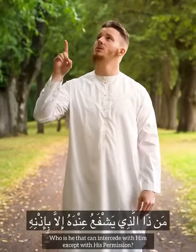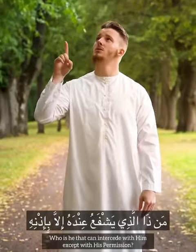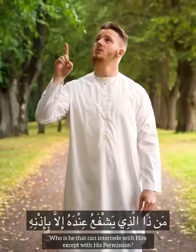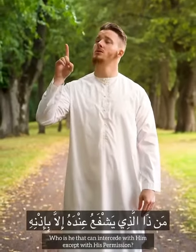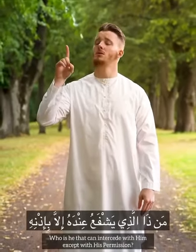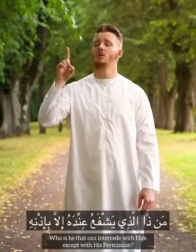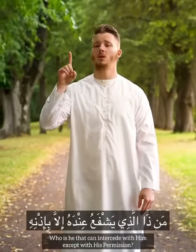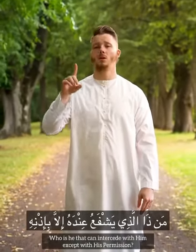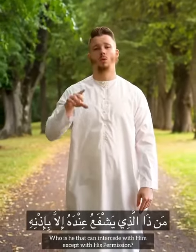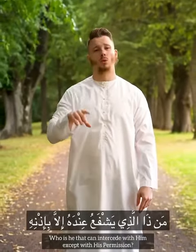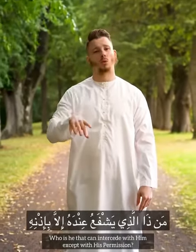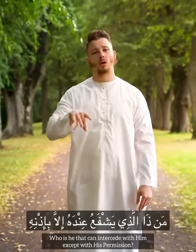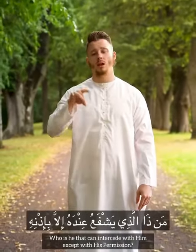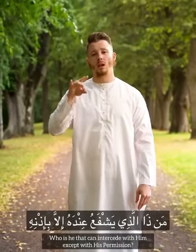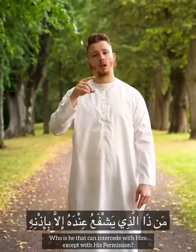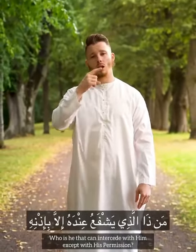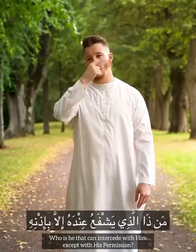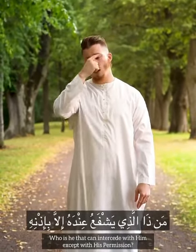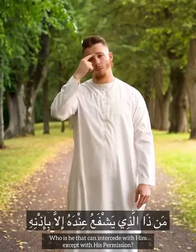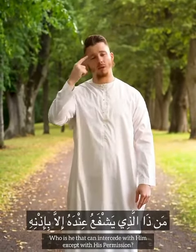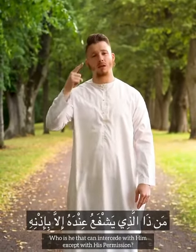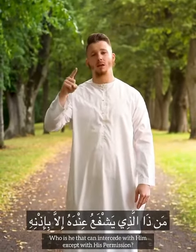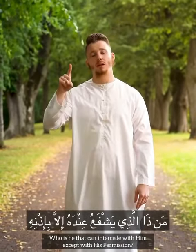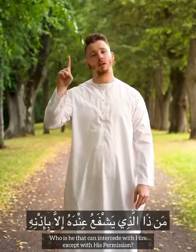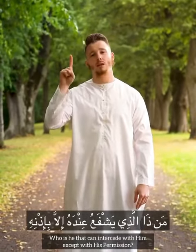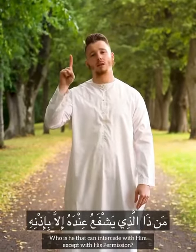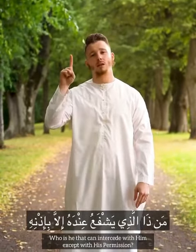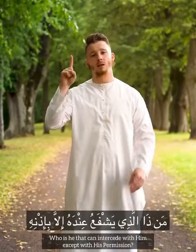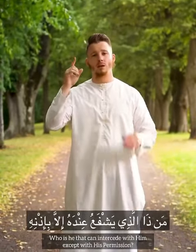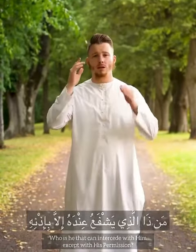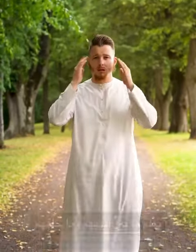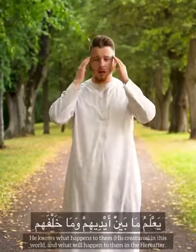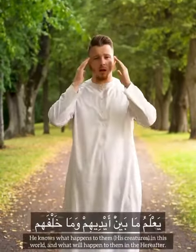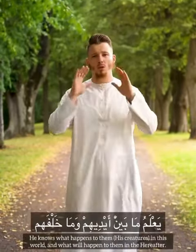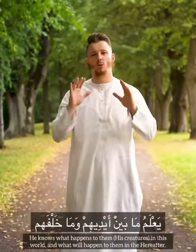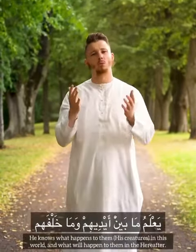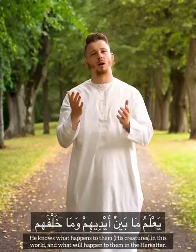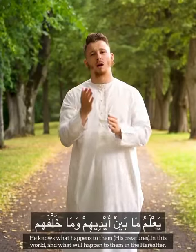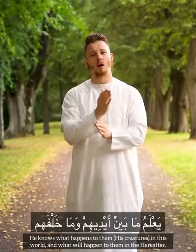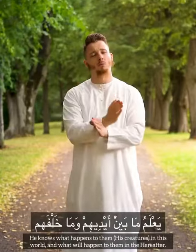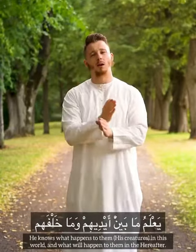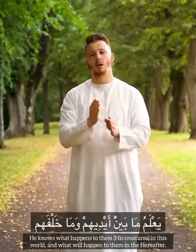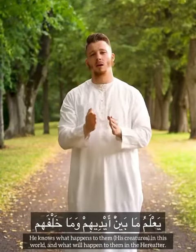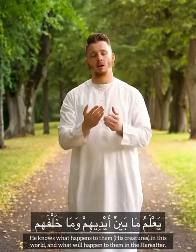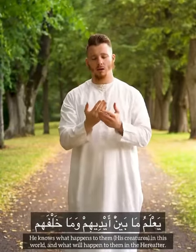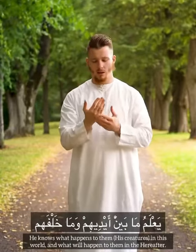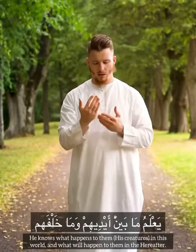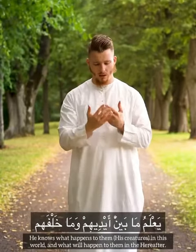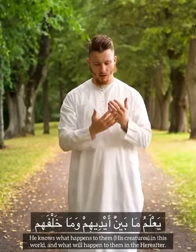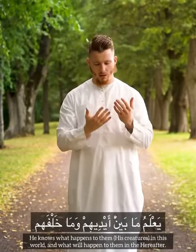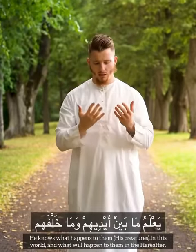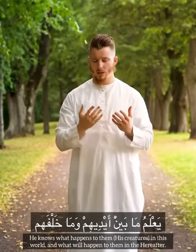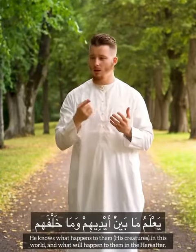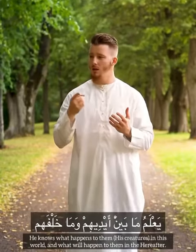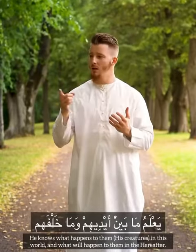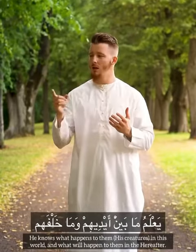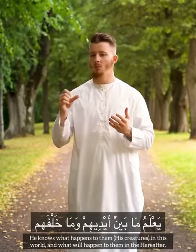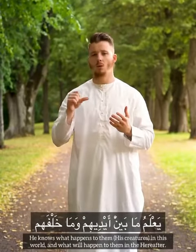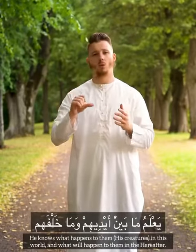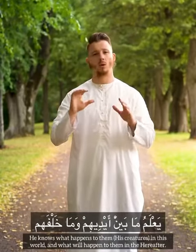عنده إلا بإذن يعلم ما بين أيديهم